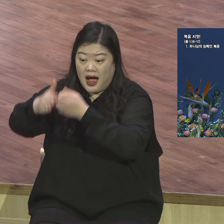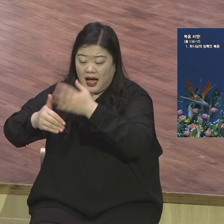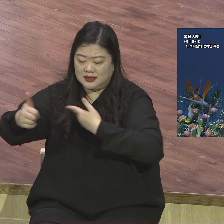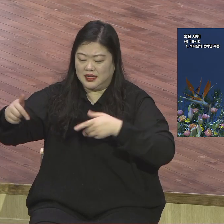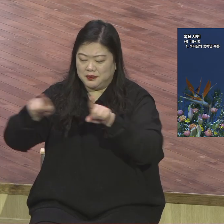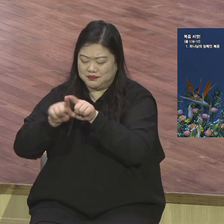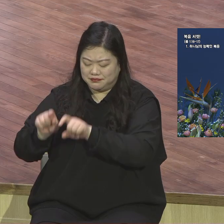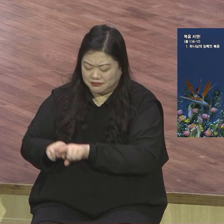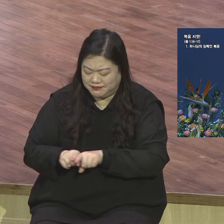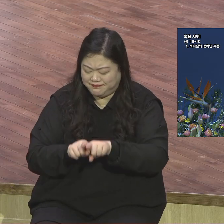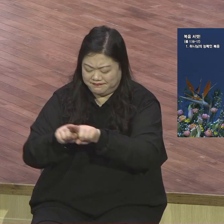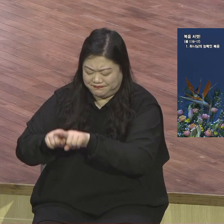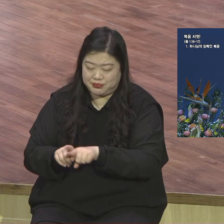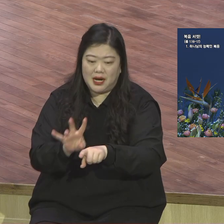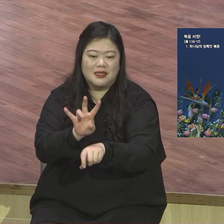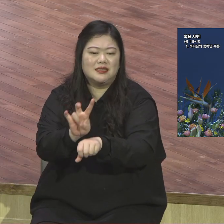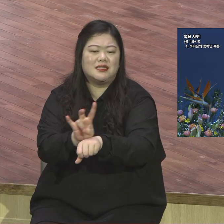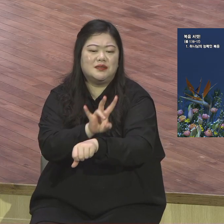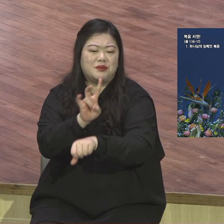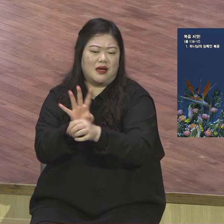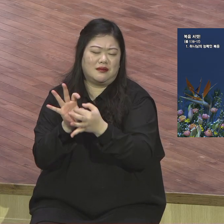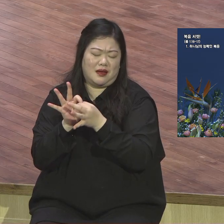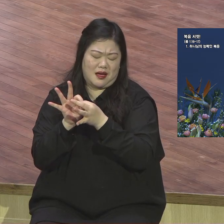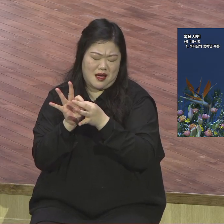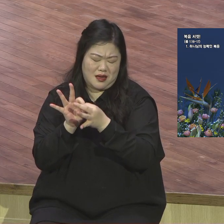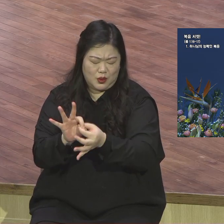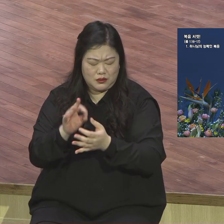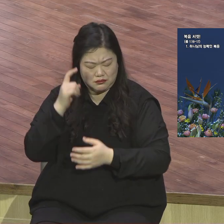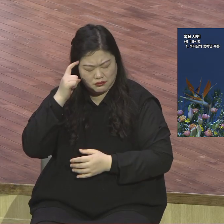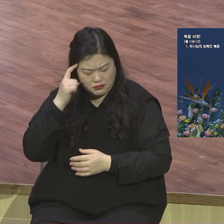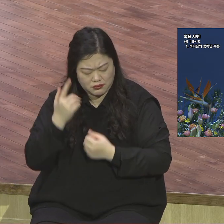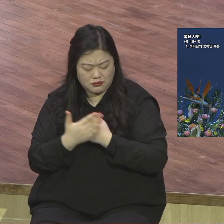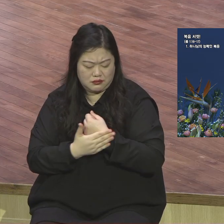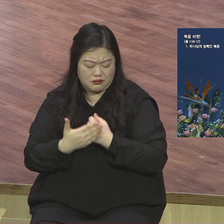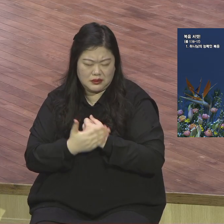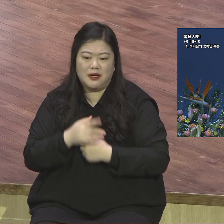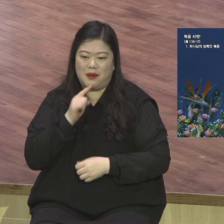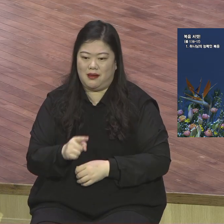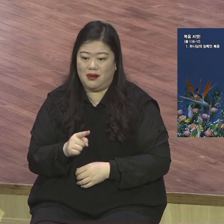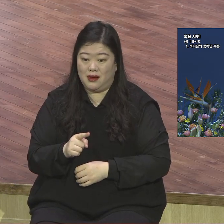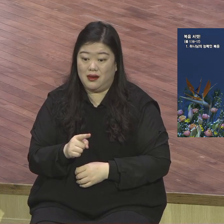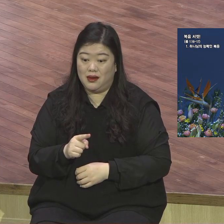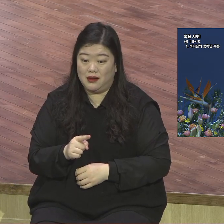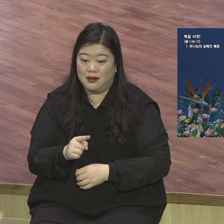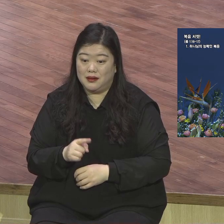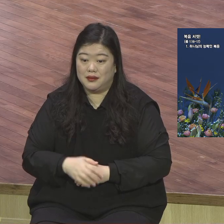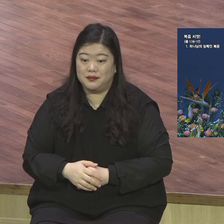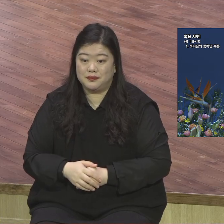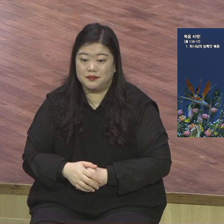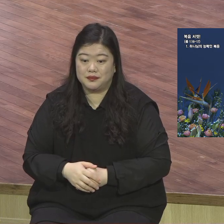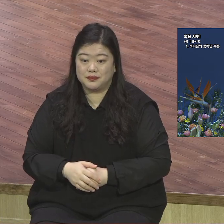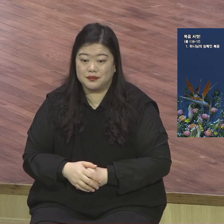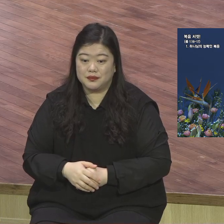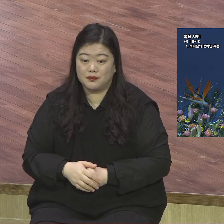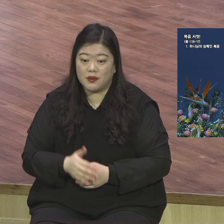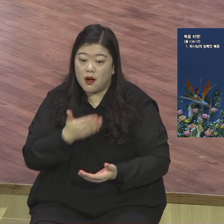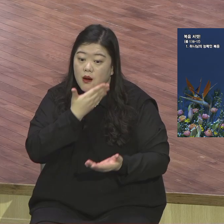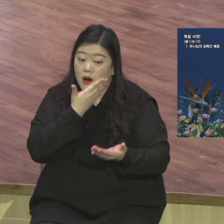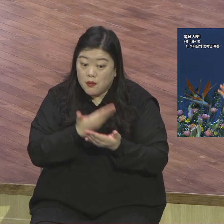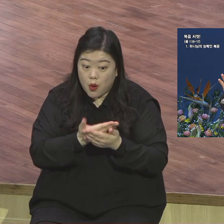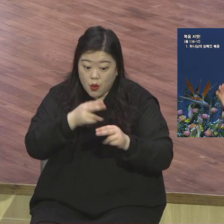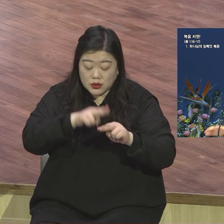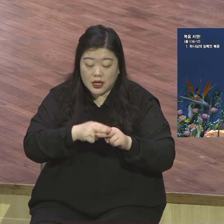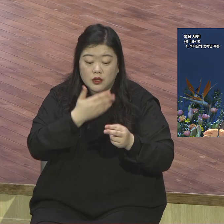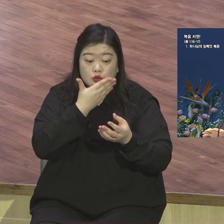하나님께서 주시는 능력으로 이 땅에 살면서 보좌의 축복을 누린다. 그 누려야 돼. 그 보좌의